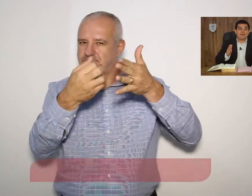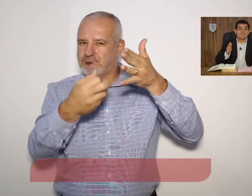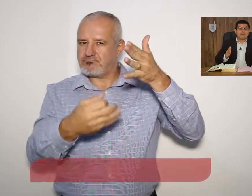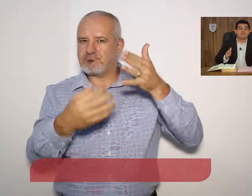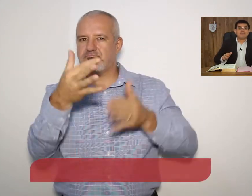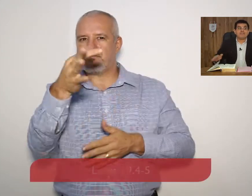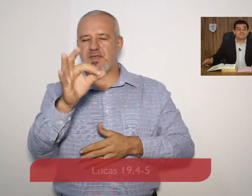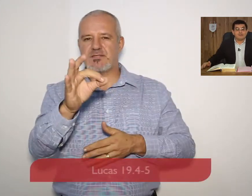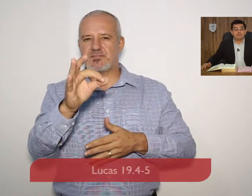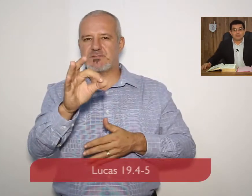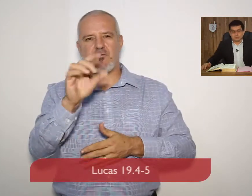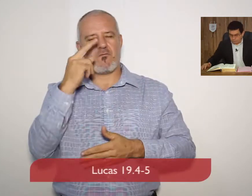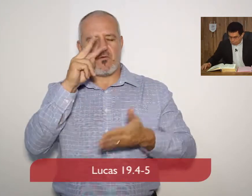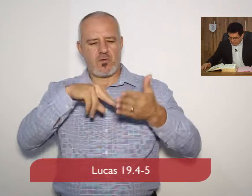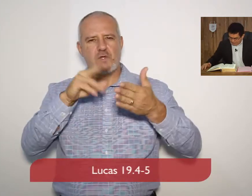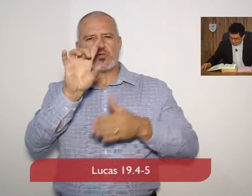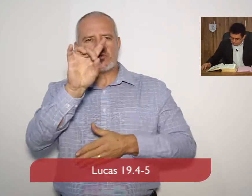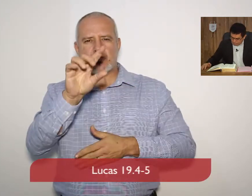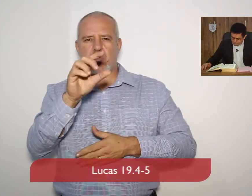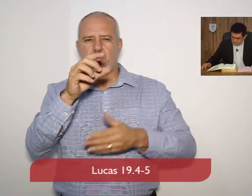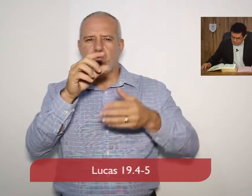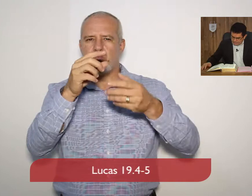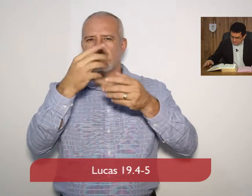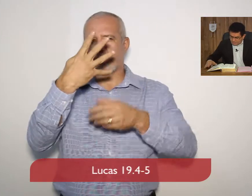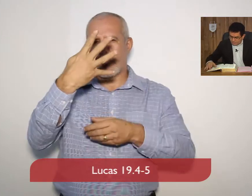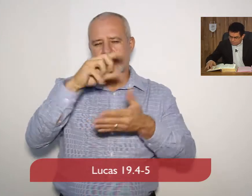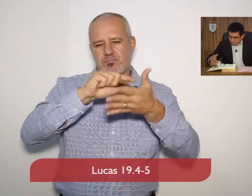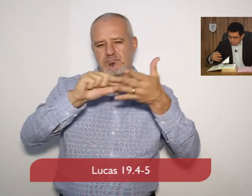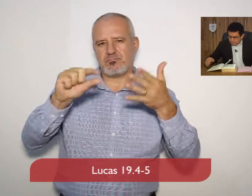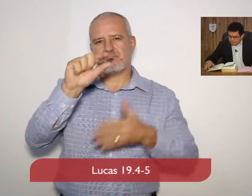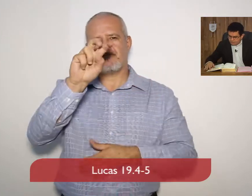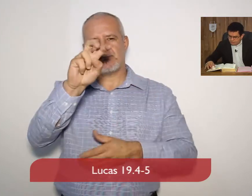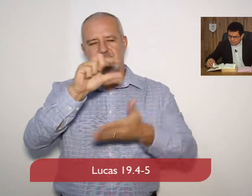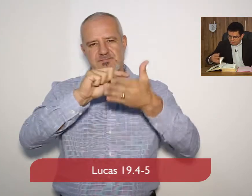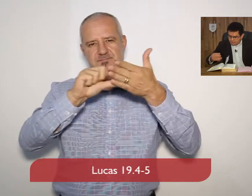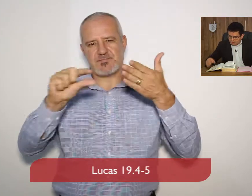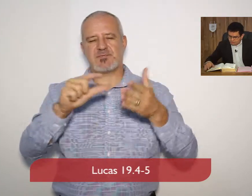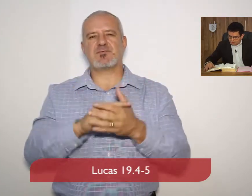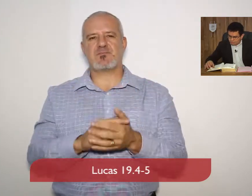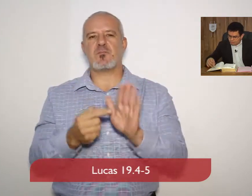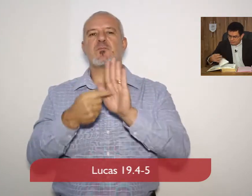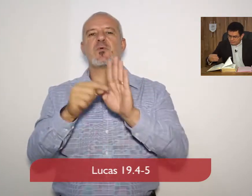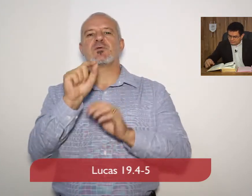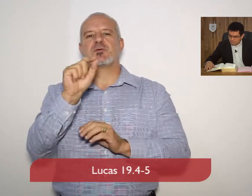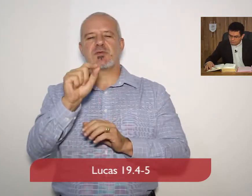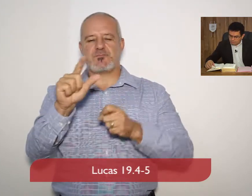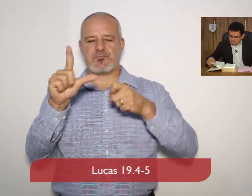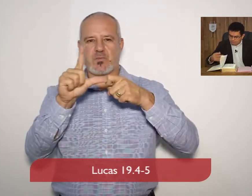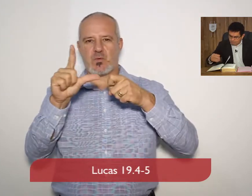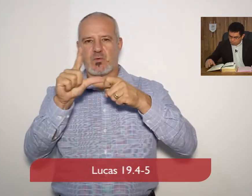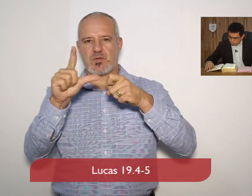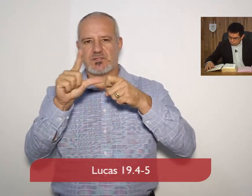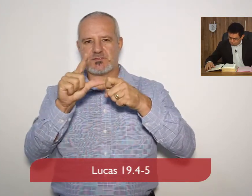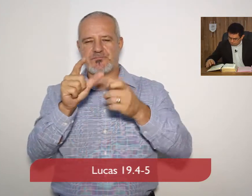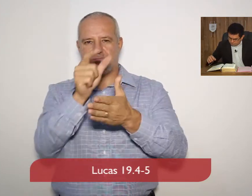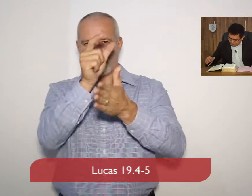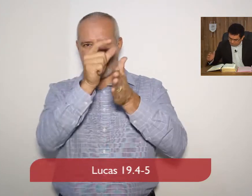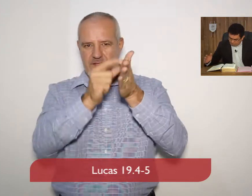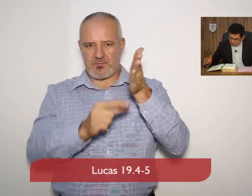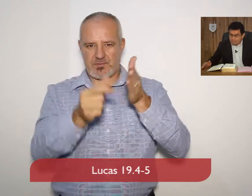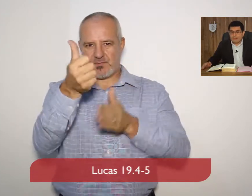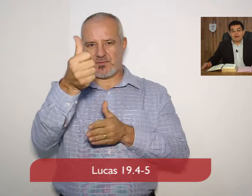leremos apenas o versículo de número 4 e 5, que diz o seguinte: Lucas, no capítulo de